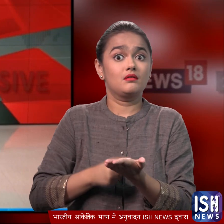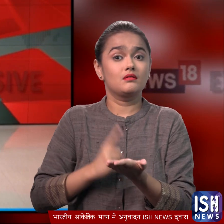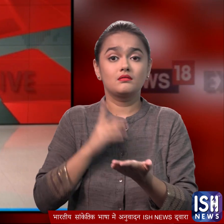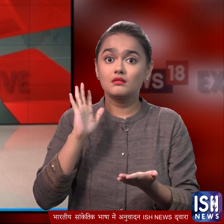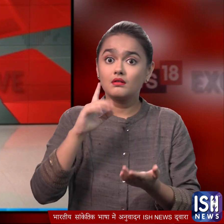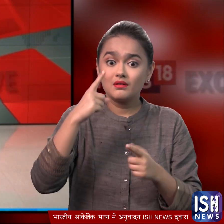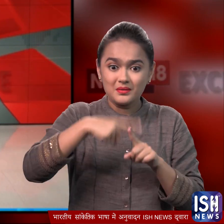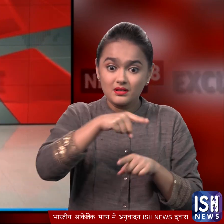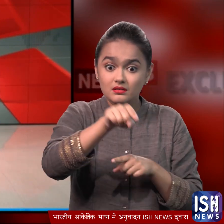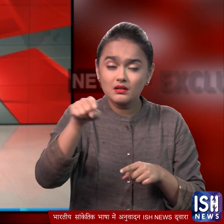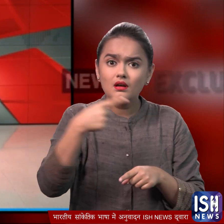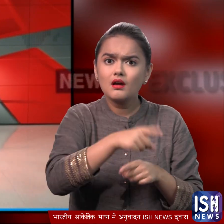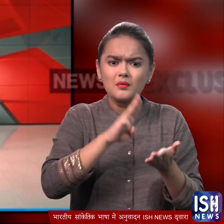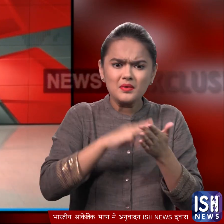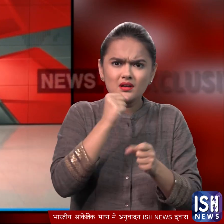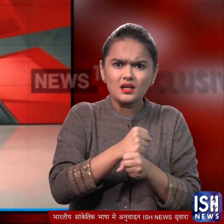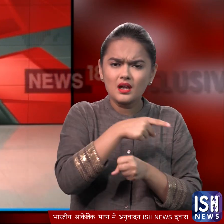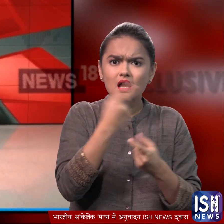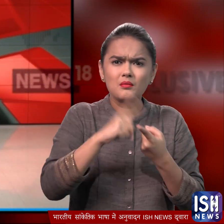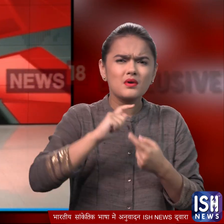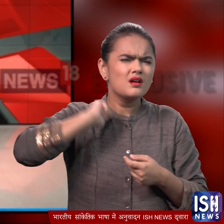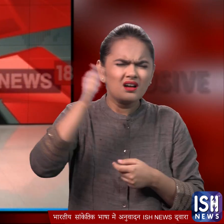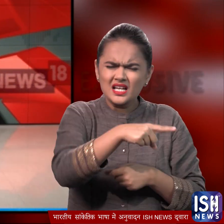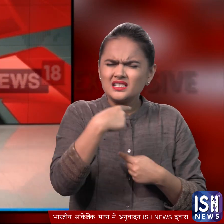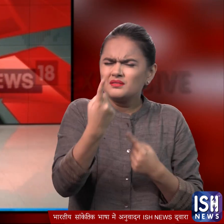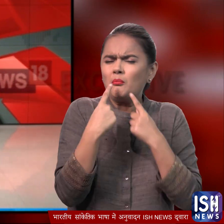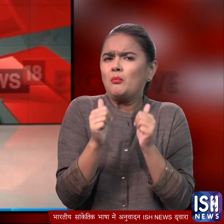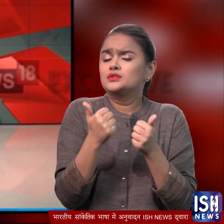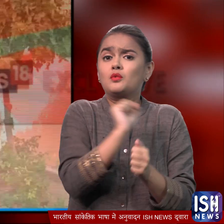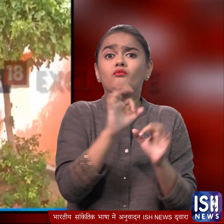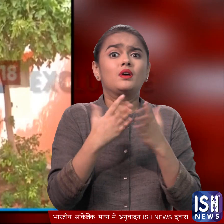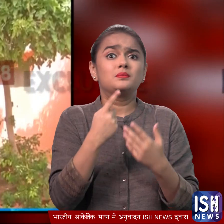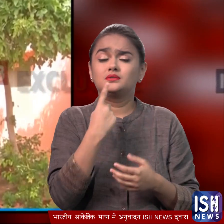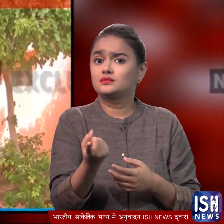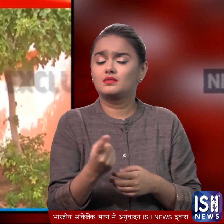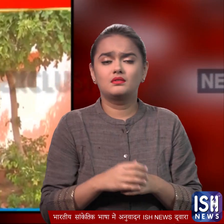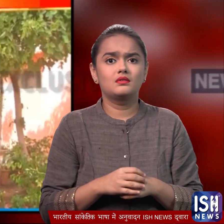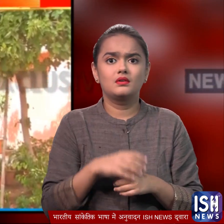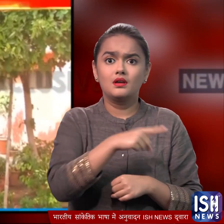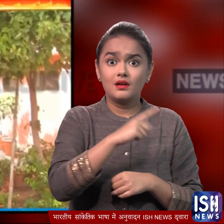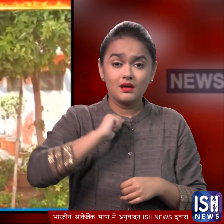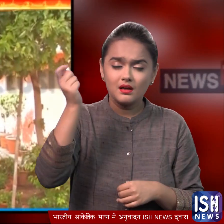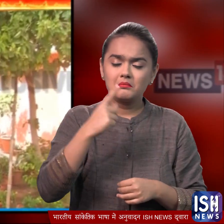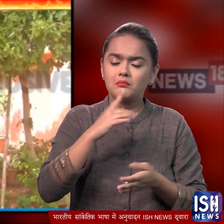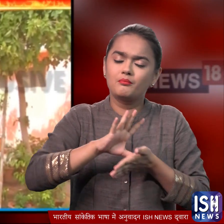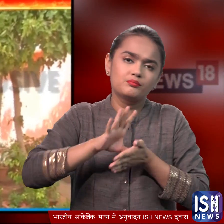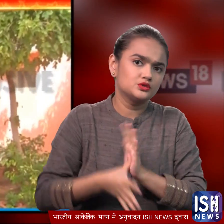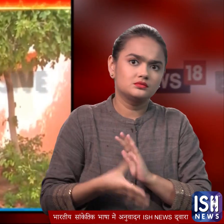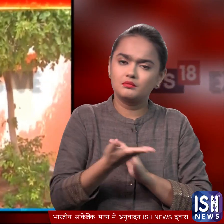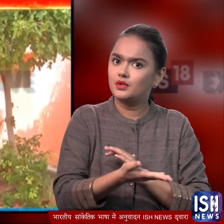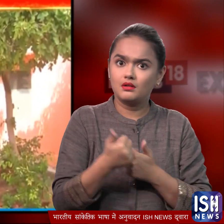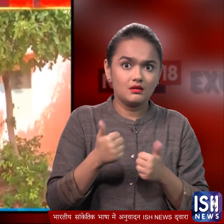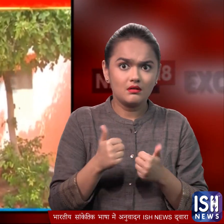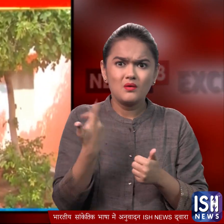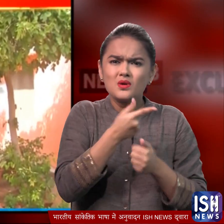संतों की इस बात का समर्थन किया कि महंत नरेंद्र गिरी आत्महत्या नहीं कर सकते। आत्महत्या कर ले वो कर ही नहीं सकते, सवाल